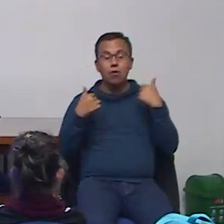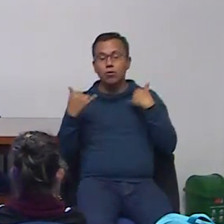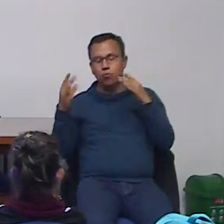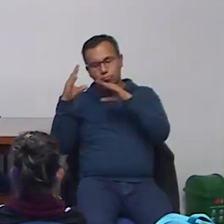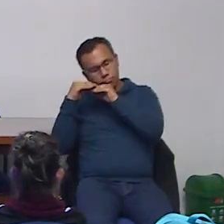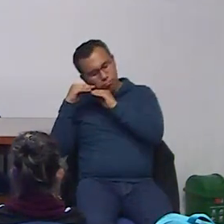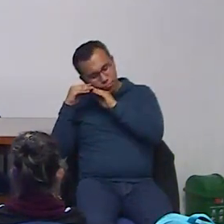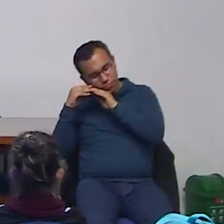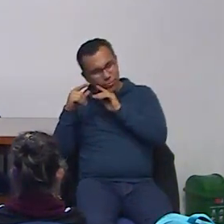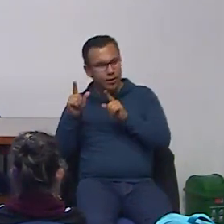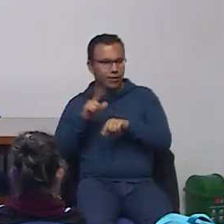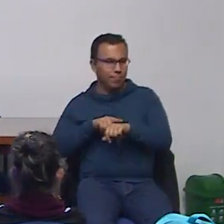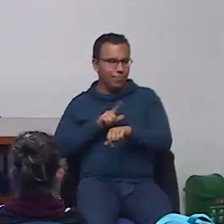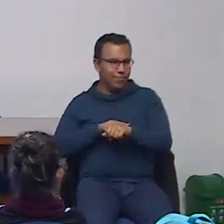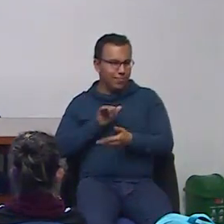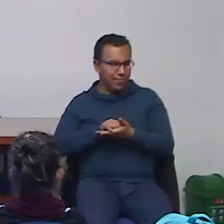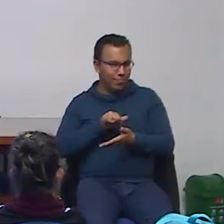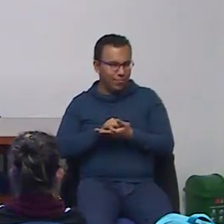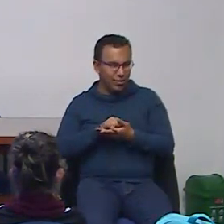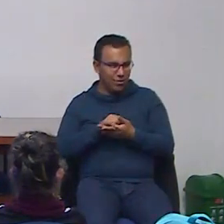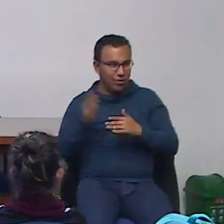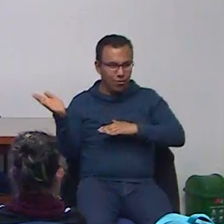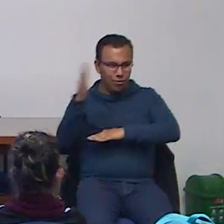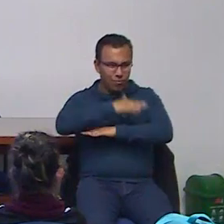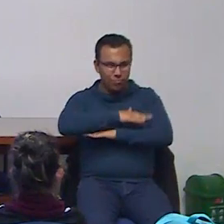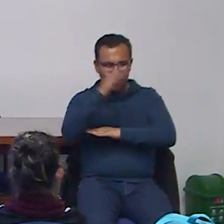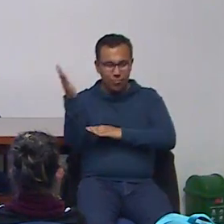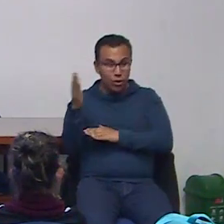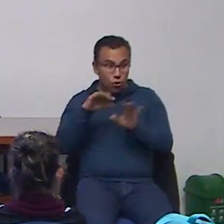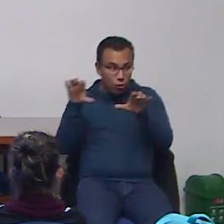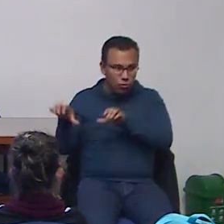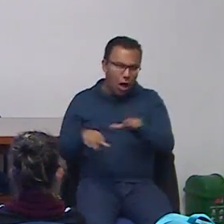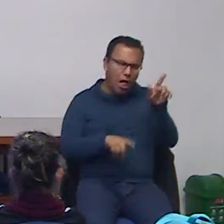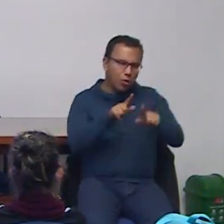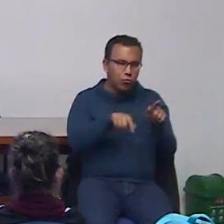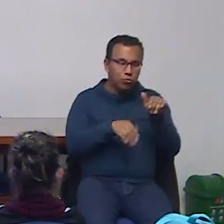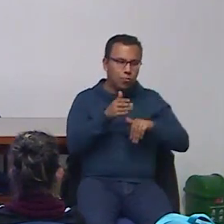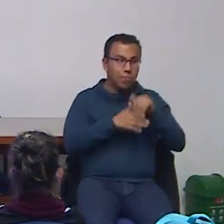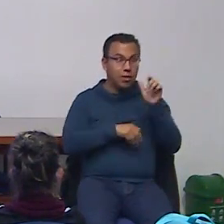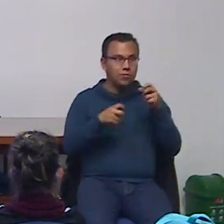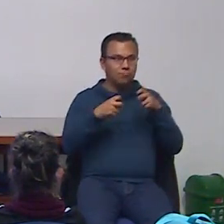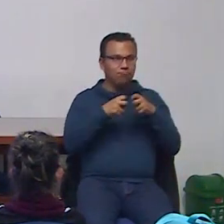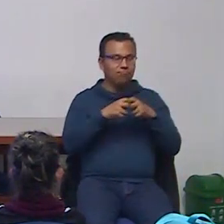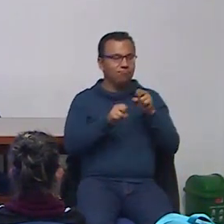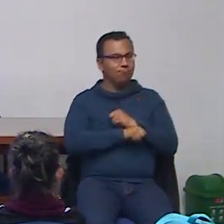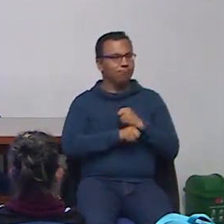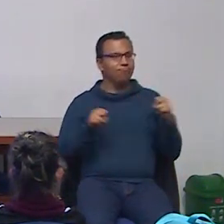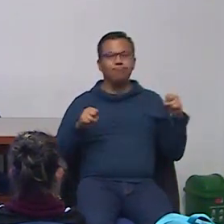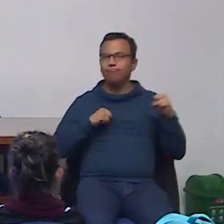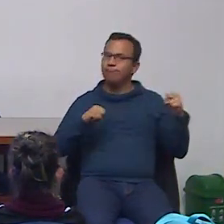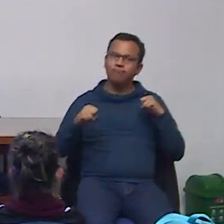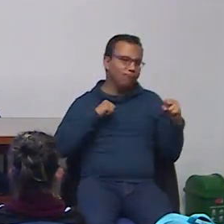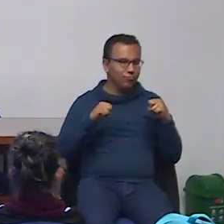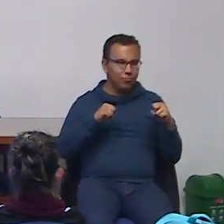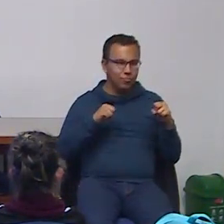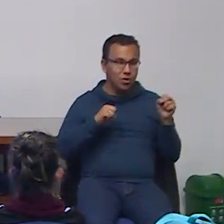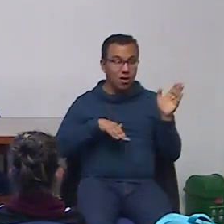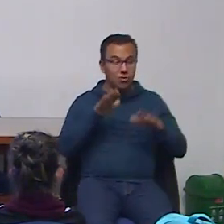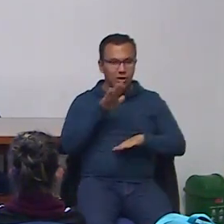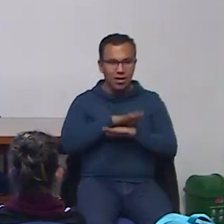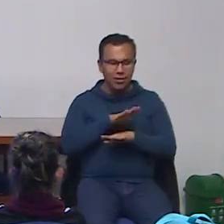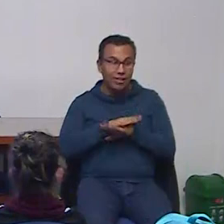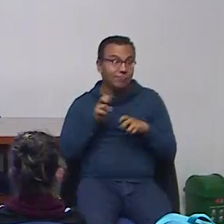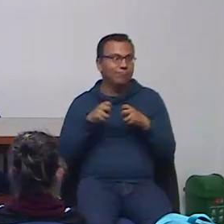los seres humanos funcionamos de la misma manera Sí hay unos que somos más activos en la mañana o más activos en la